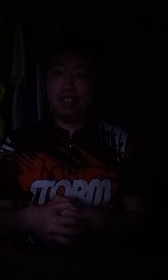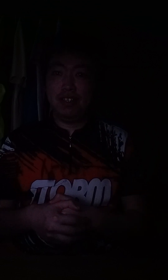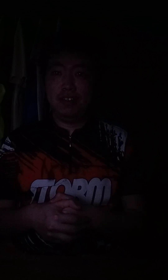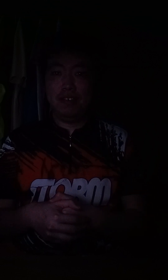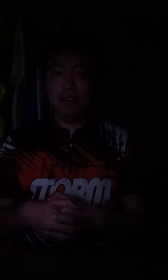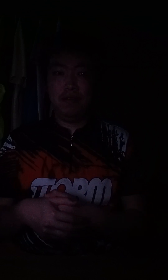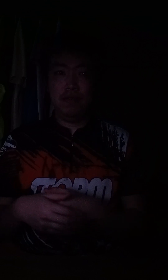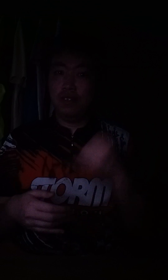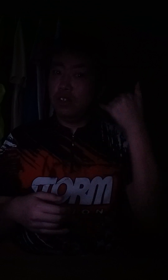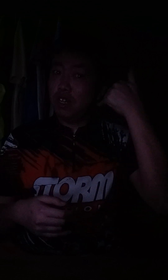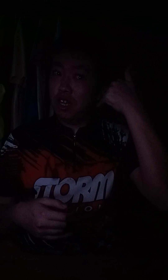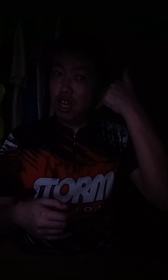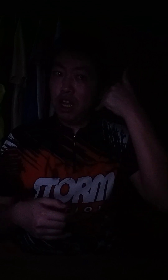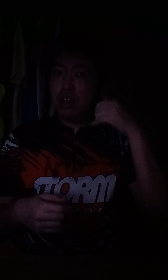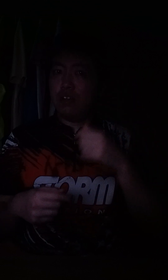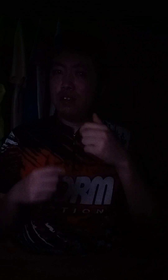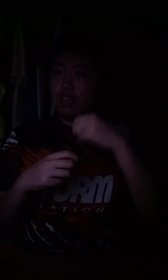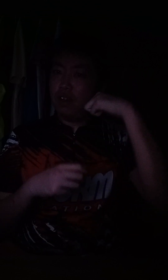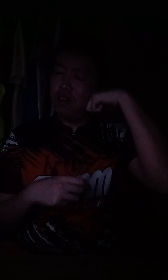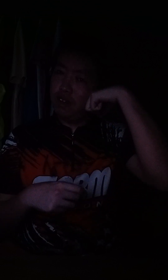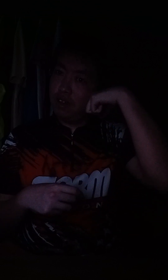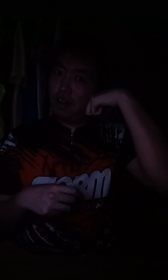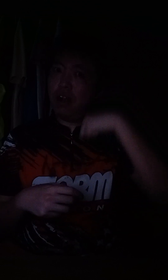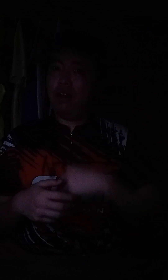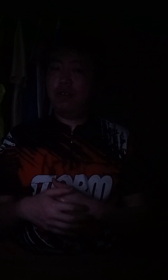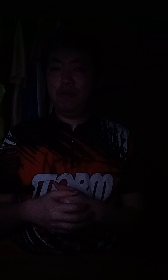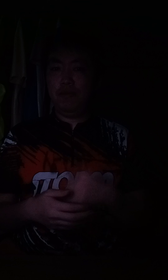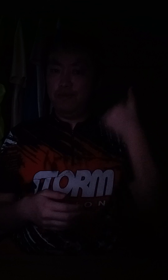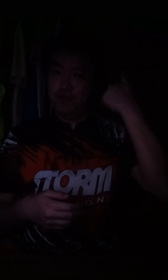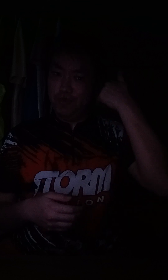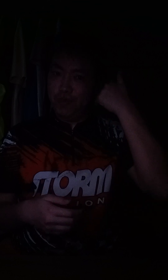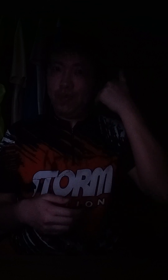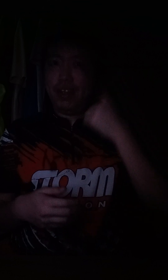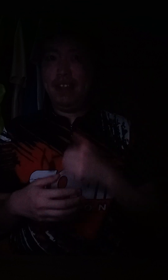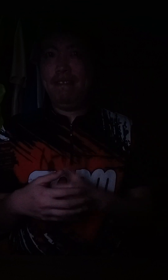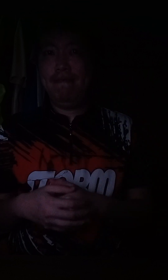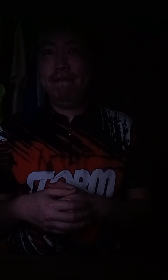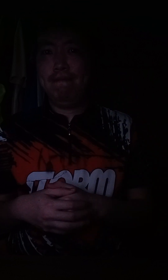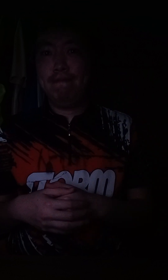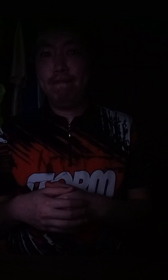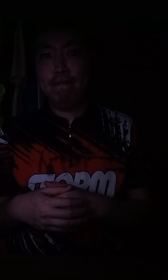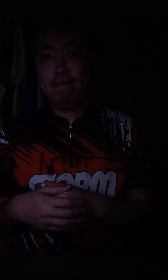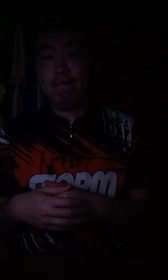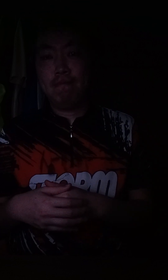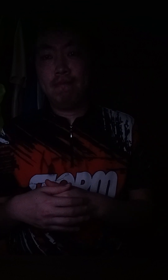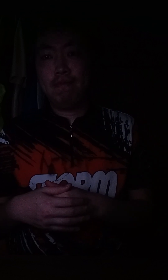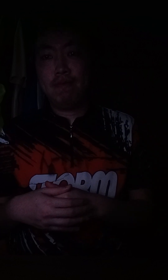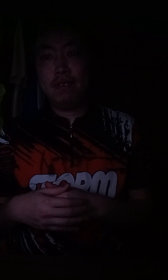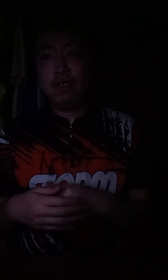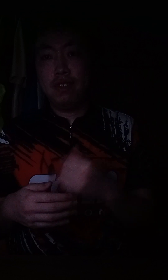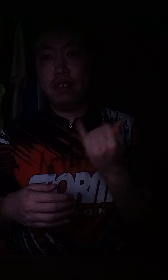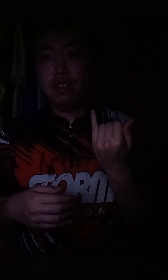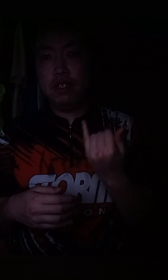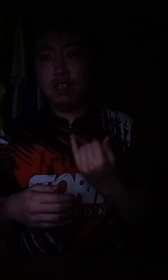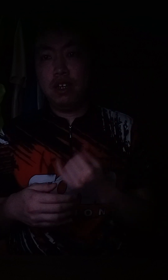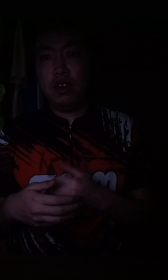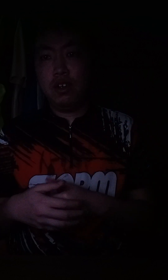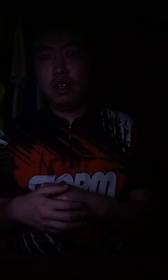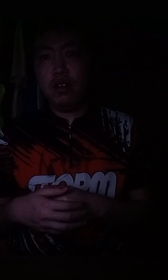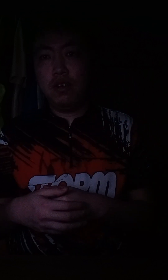전화를 할까? 응. 전화를 깨워. 깨워? 응. 전화를 깨워? 나 뽀뽀.